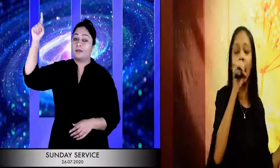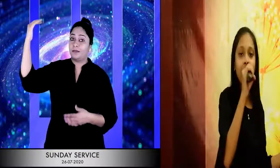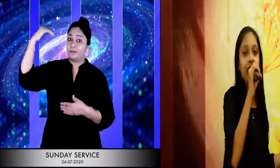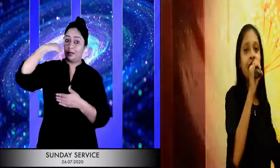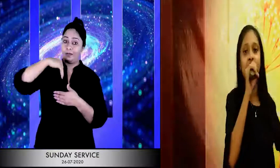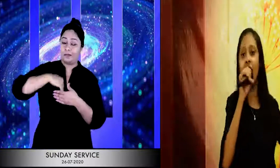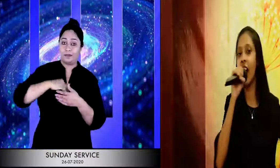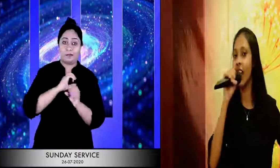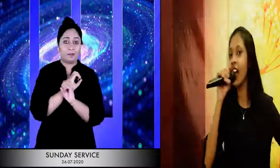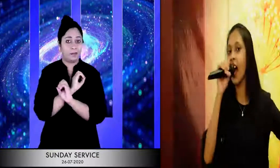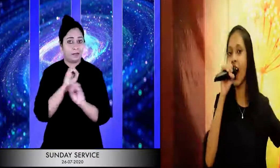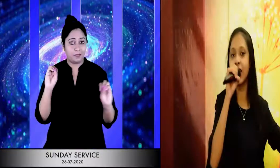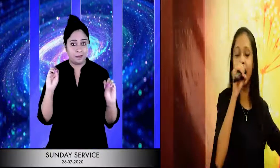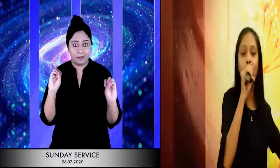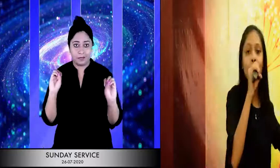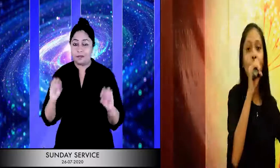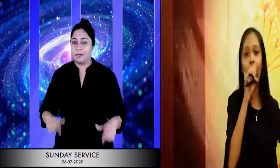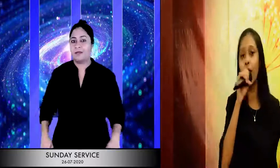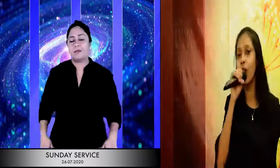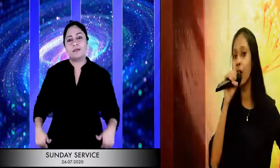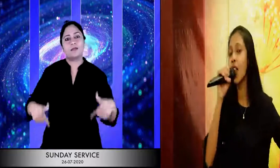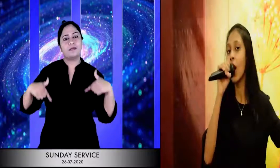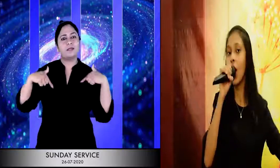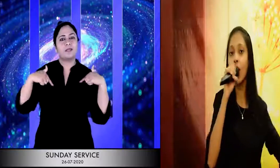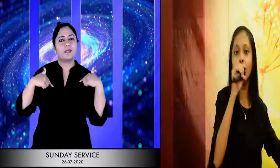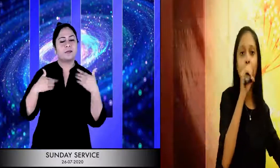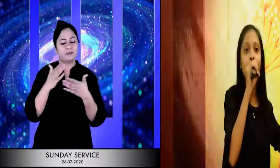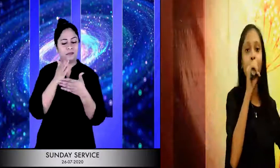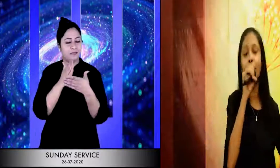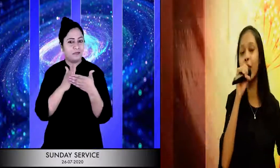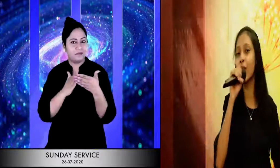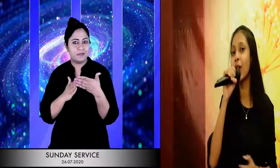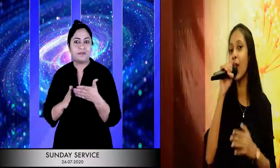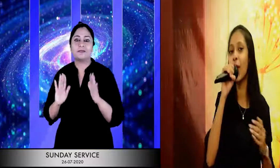তাকে ছাড়া জীবন অসম্পূর্ণ।